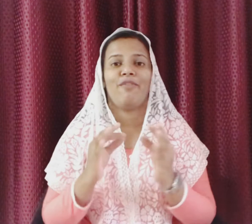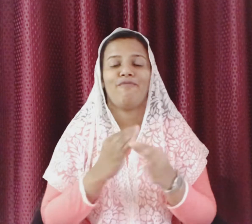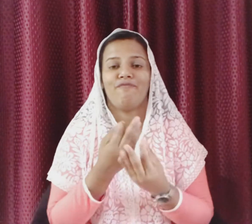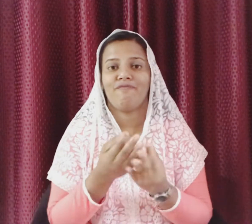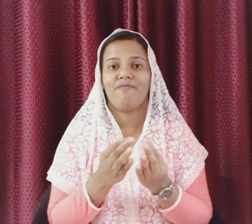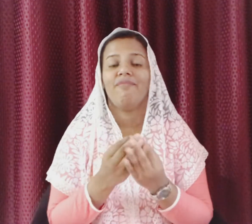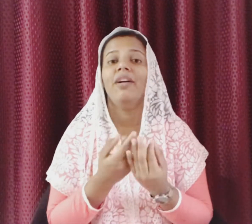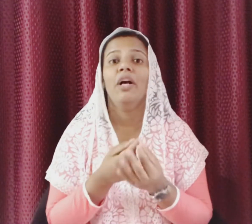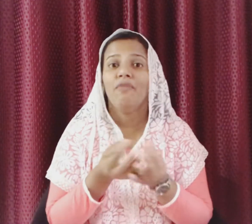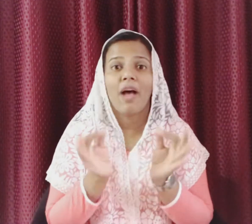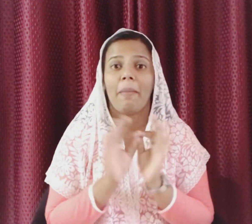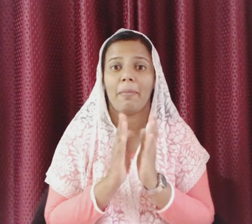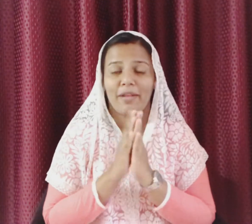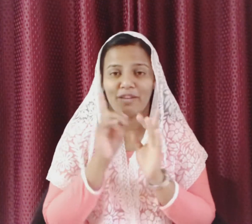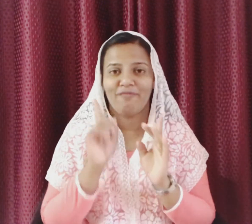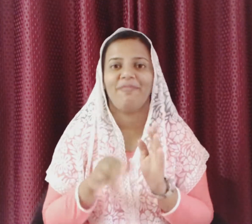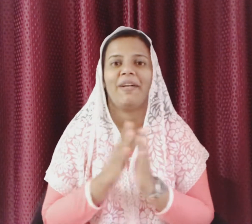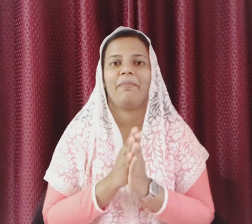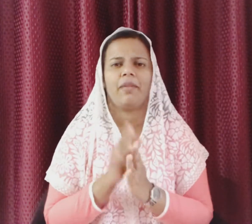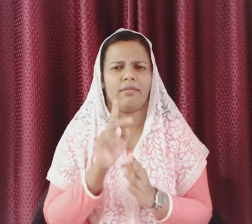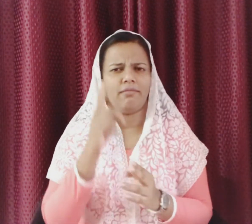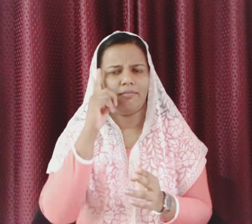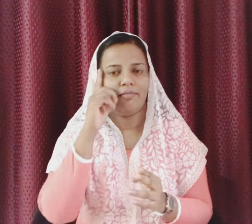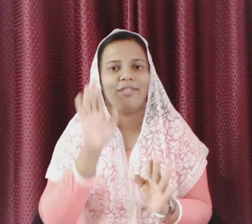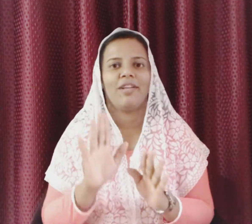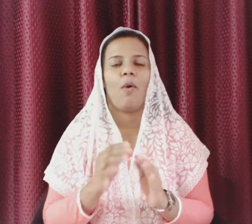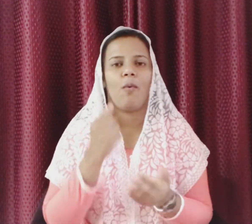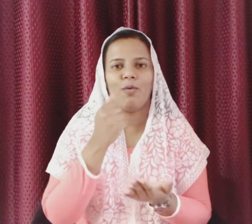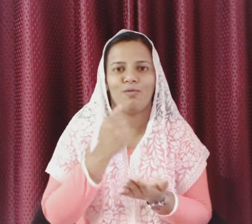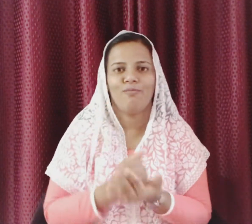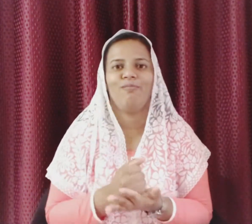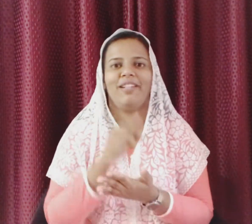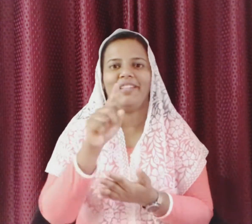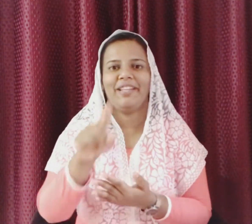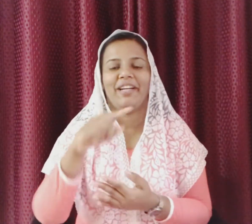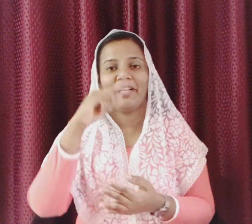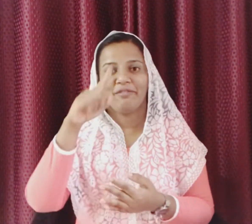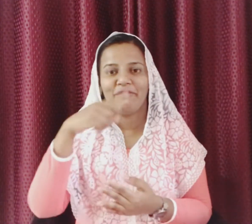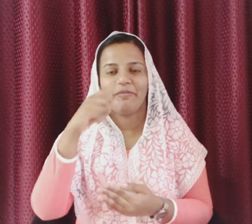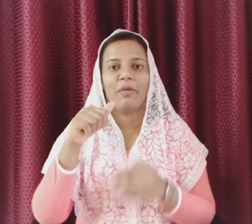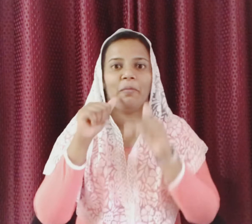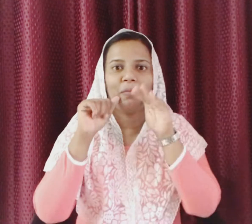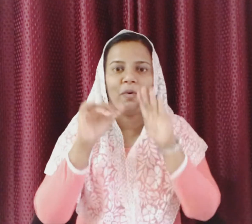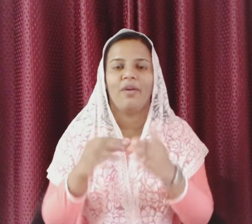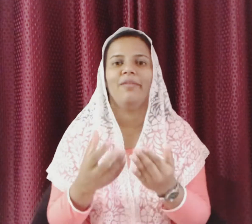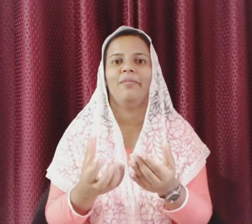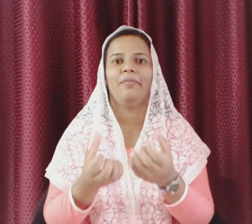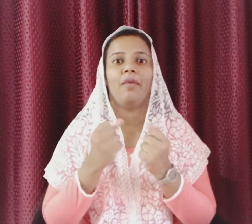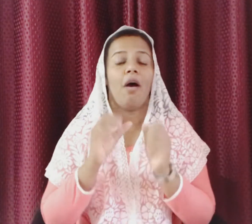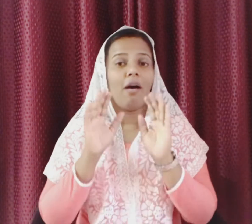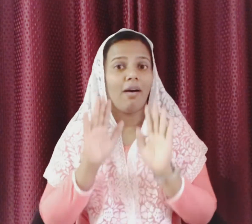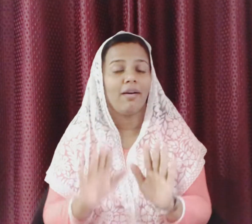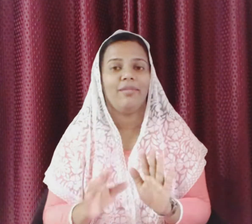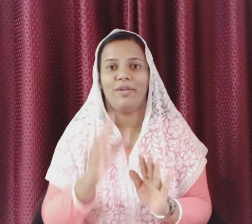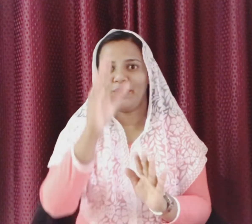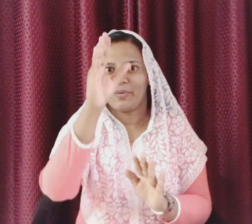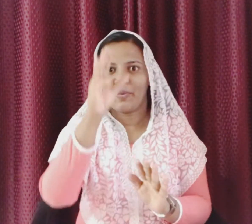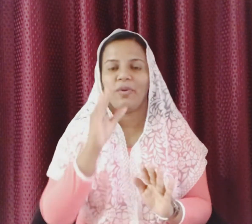പ്രാർത്ഥിക്കണം. ഇങ്ങനെ കുറേ കാര്യങ്ങളൊന്ന് ശ്രദ്ധിച്ച് നിശ്ചയമായിട്ടും നിങ്ങളുടെ ലൈഫ് അഭിവൃദ്ധി ഉണ്ടാകും. അന്ന് നീ സർവശക്തനെ പ്രമോദിക്കും.